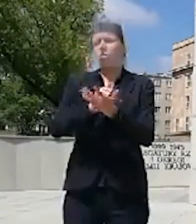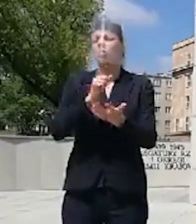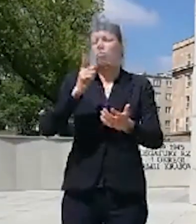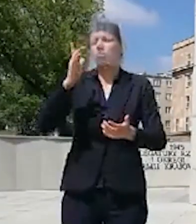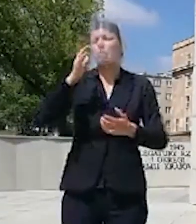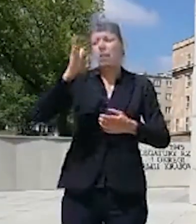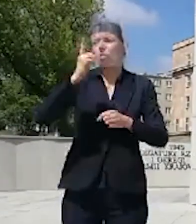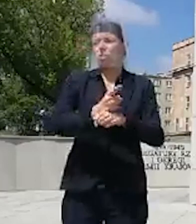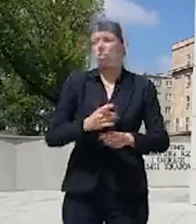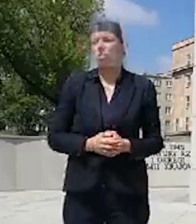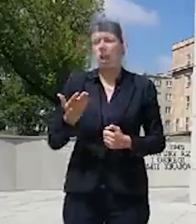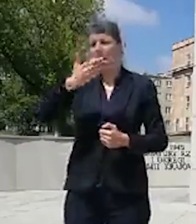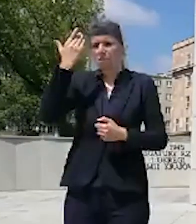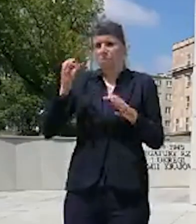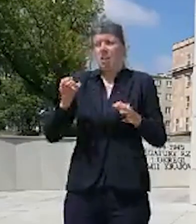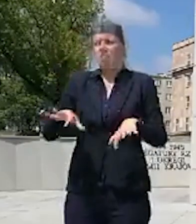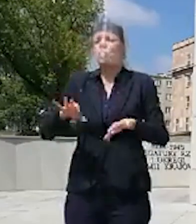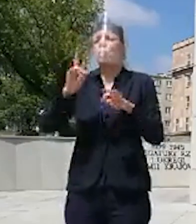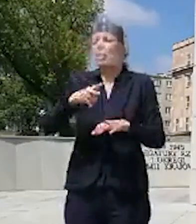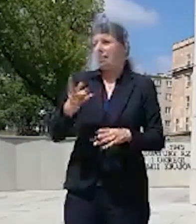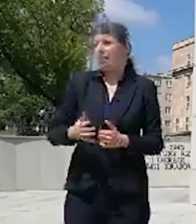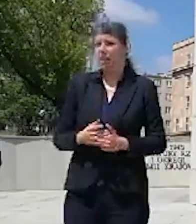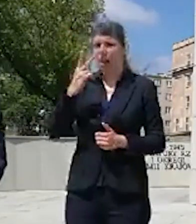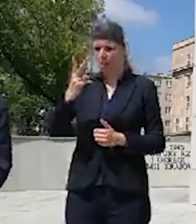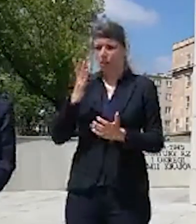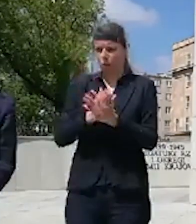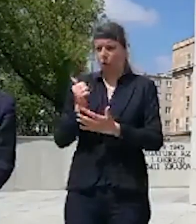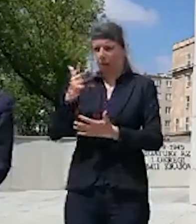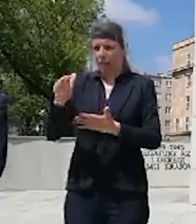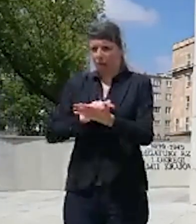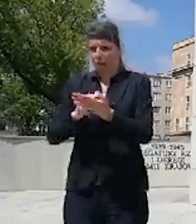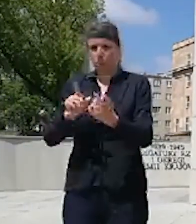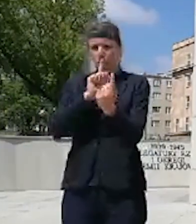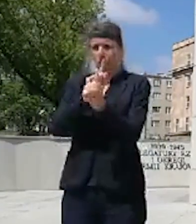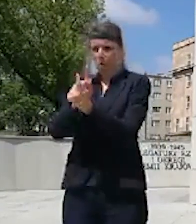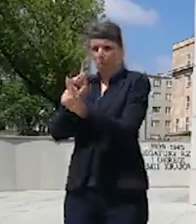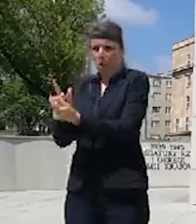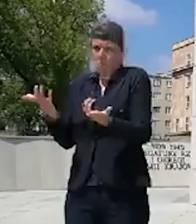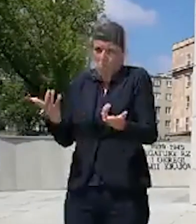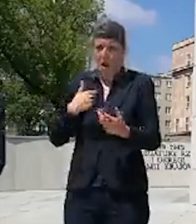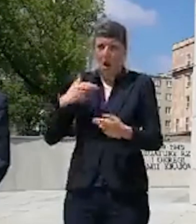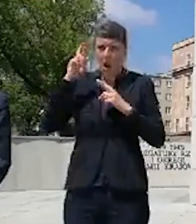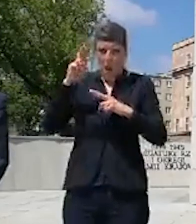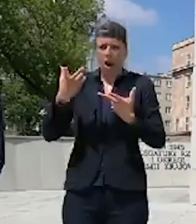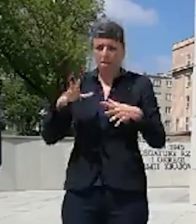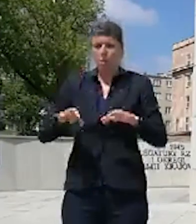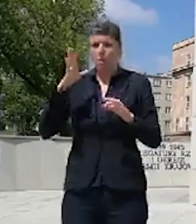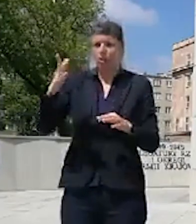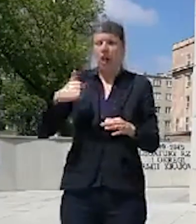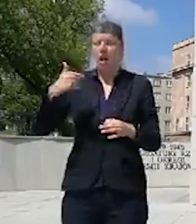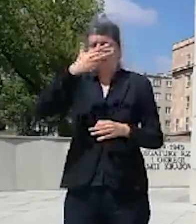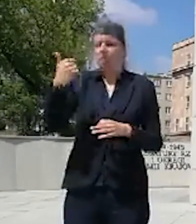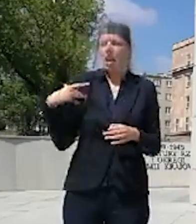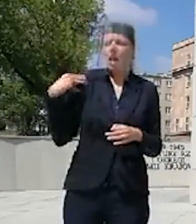się tu już od tylu miesięcy, że proszę mi pozwolić wyrazić nadzieję, że one kiedyś będą. Nie wiem, czy ja będę miał wtedy lat 70 czy